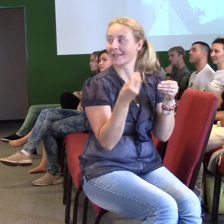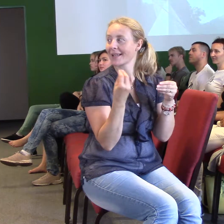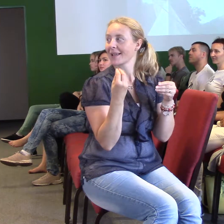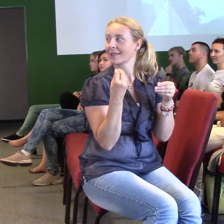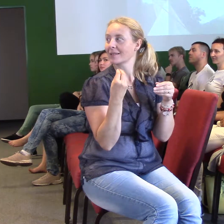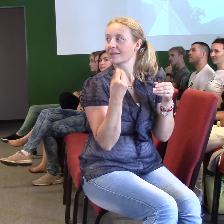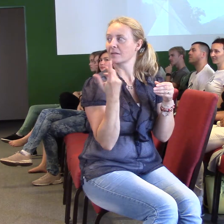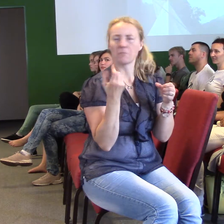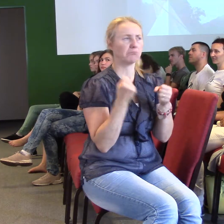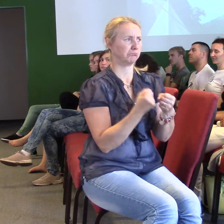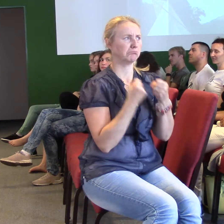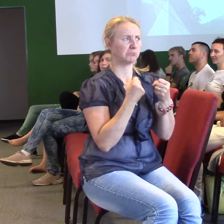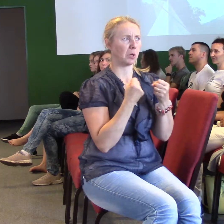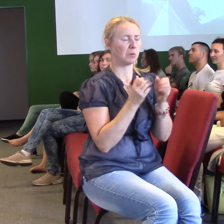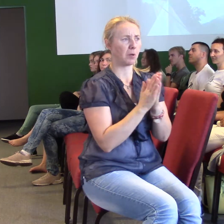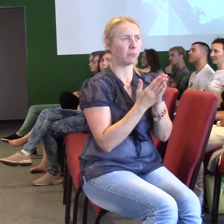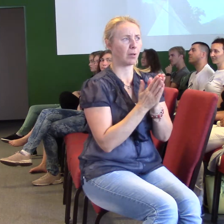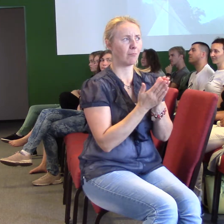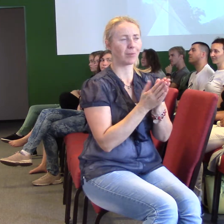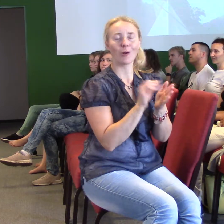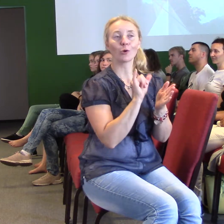Má pořádná Bible, taková kazatelská, že by se ho říct.